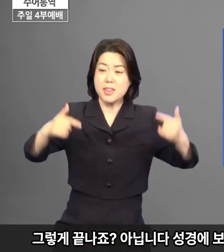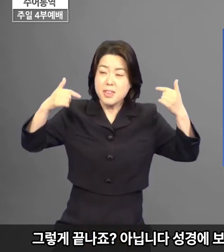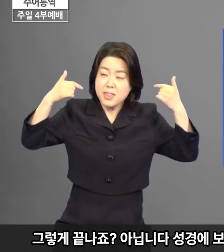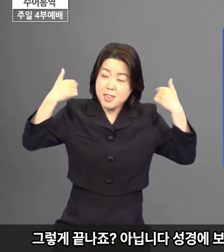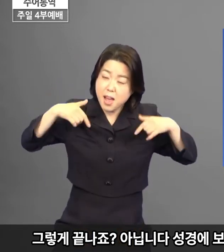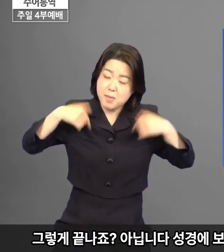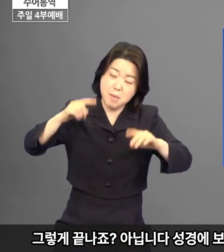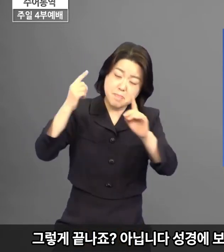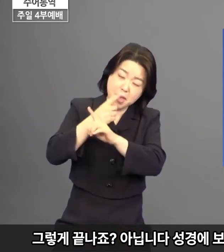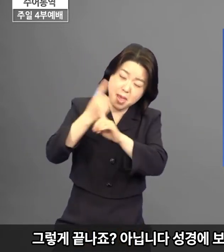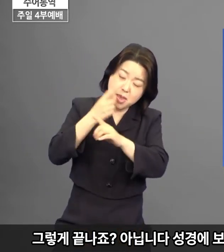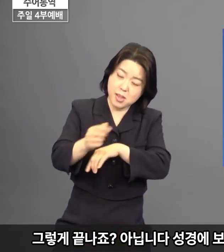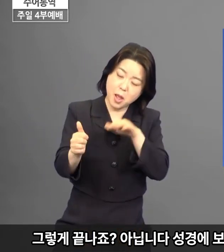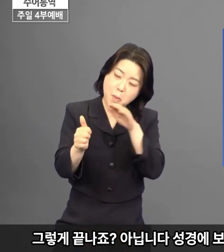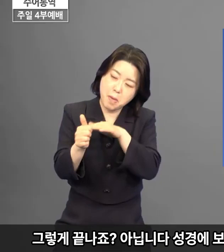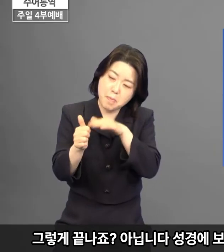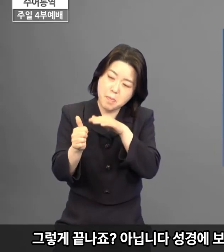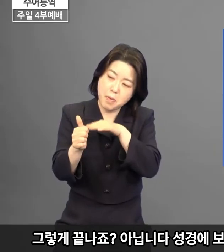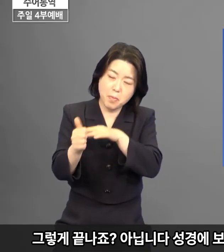날마다 유혹했다라고 되어 있습니다.